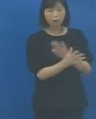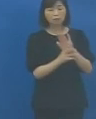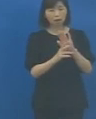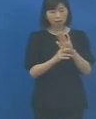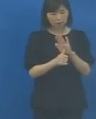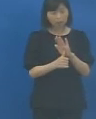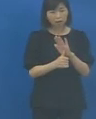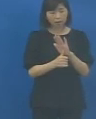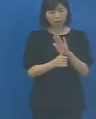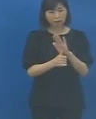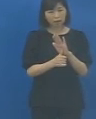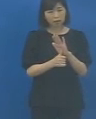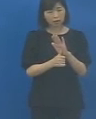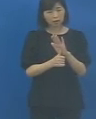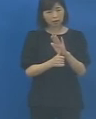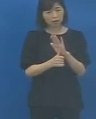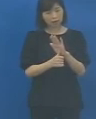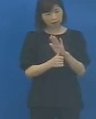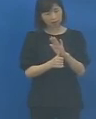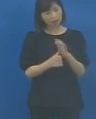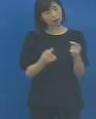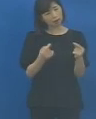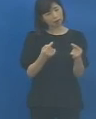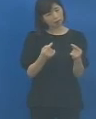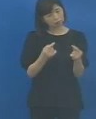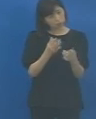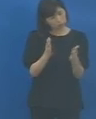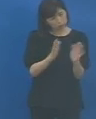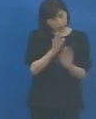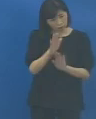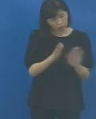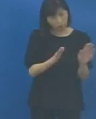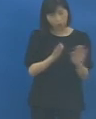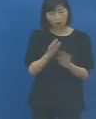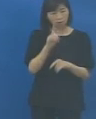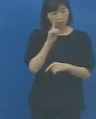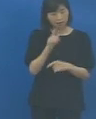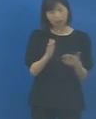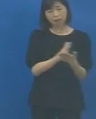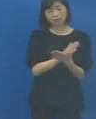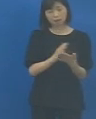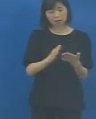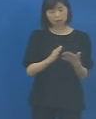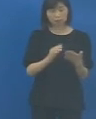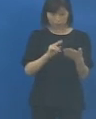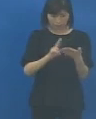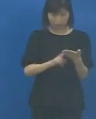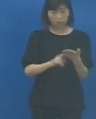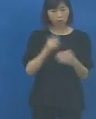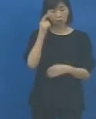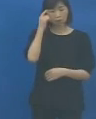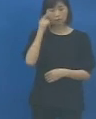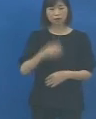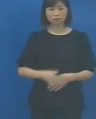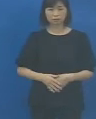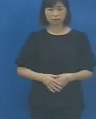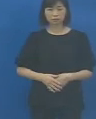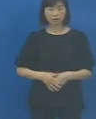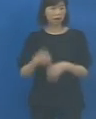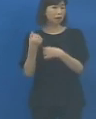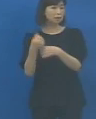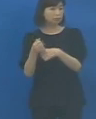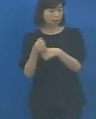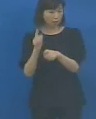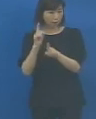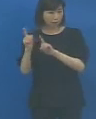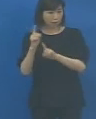するというようなことになりますが、この辺も指標を見て考えていくことになると思います。シャンシャン祭につきましては、